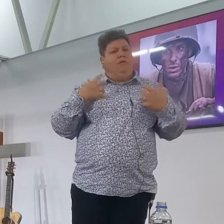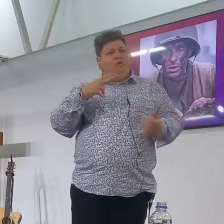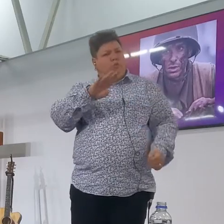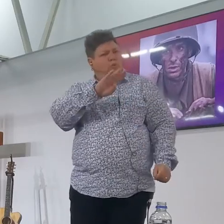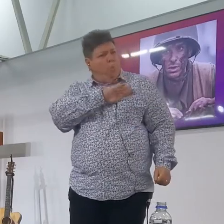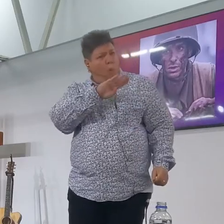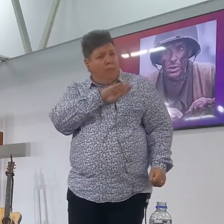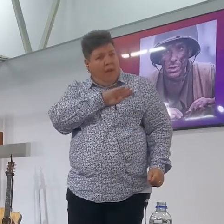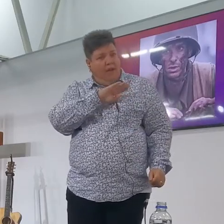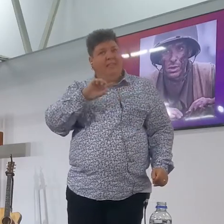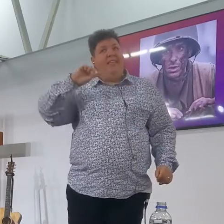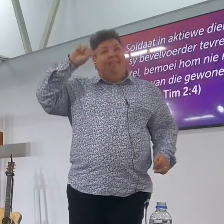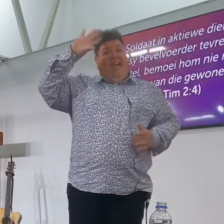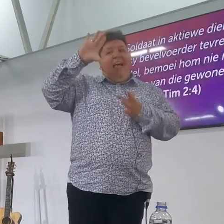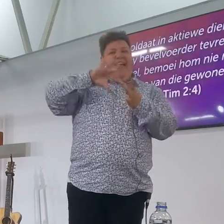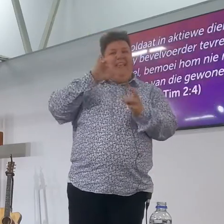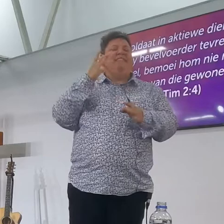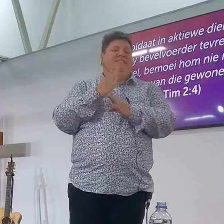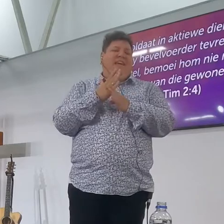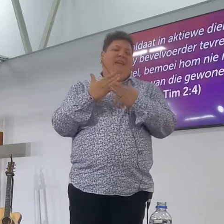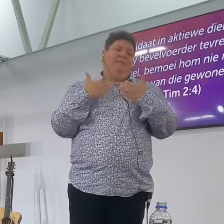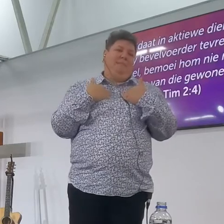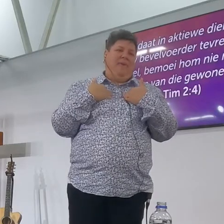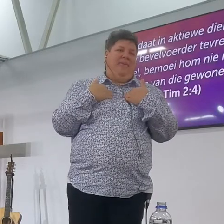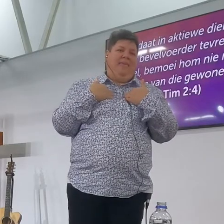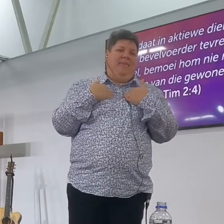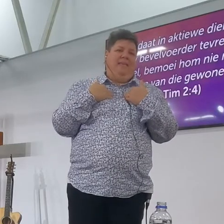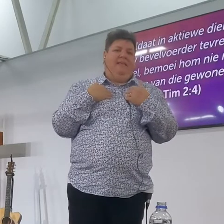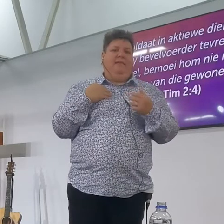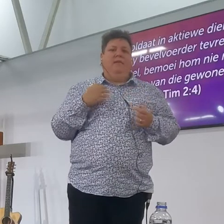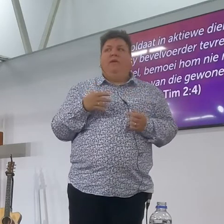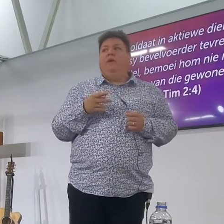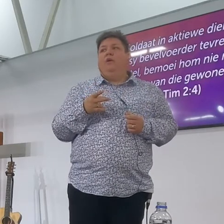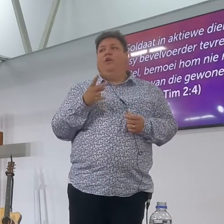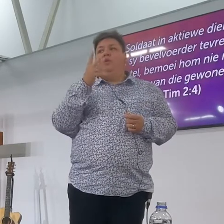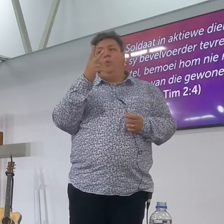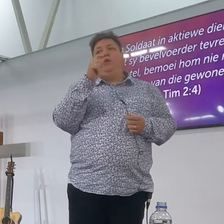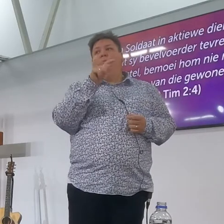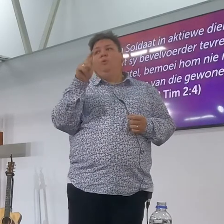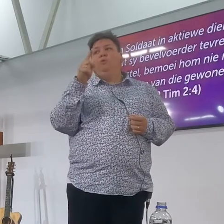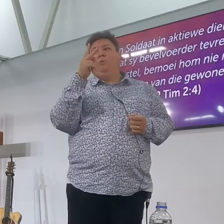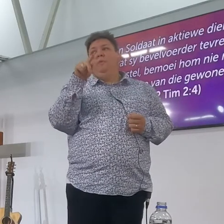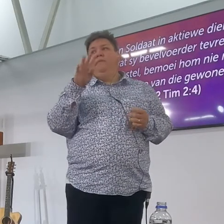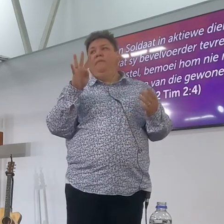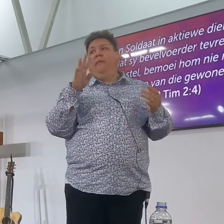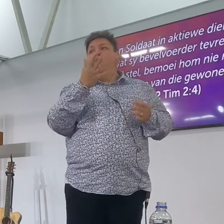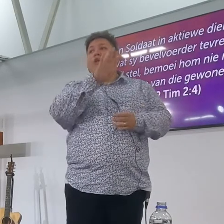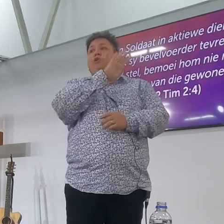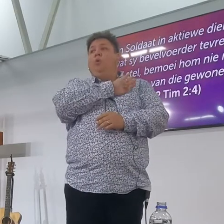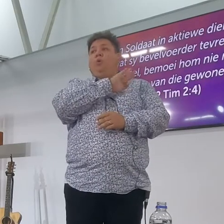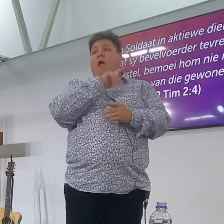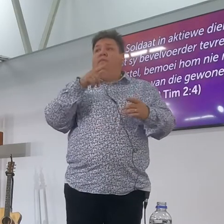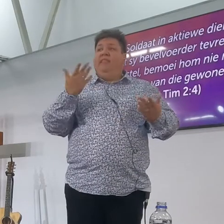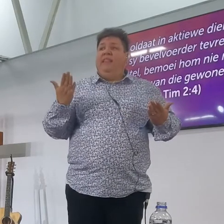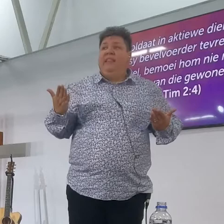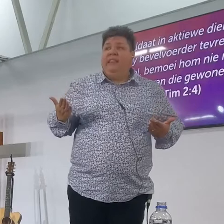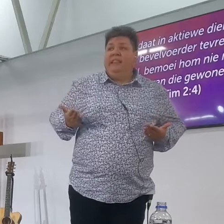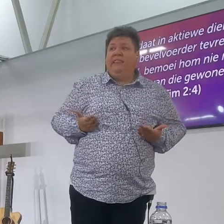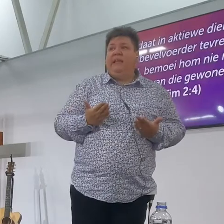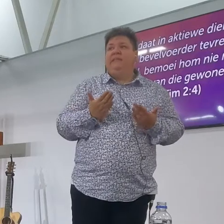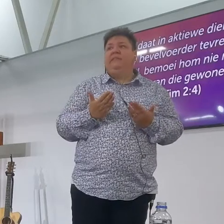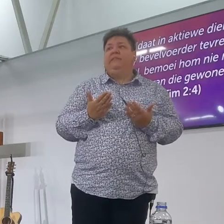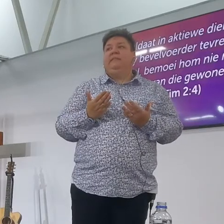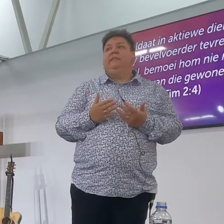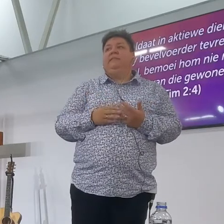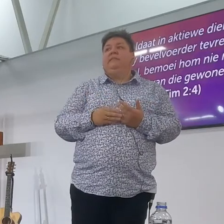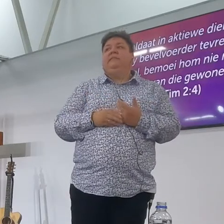dan kan die Heilige Gees met my werk. Hoor wat sê Paulus in 2 Timoteus 2 vers 4, hy sê, 'n soldaat in aktiewe diens, en dis wat ek jou uitdaag na, is